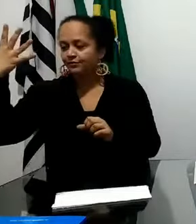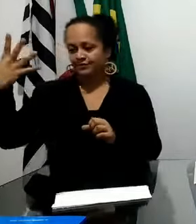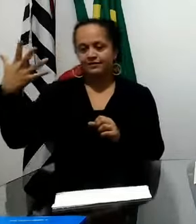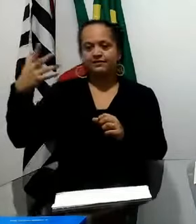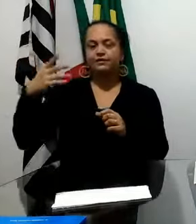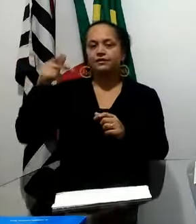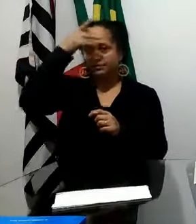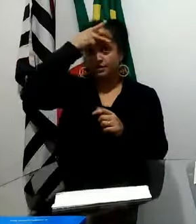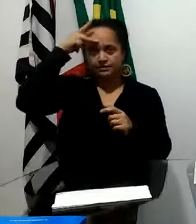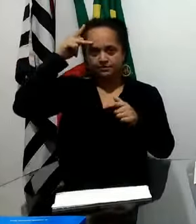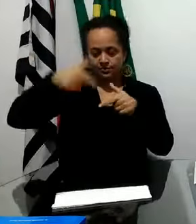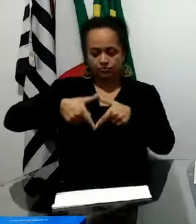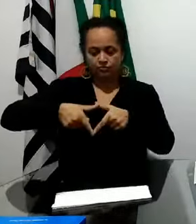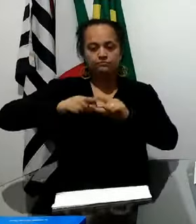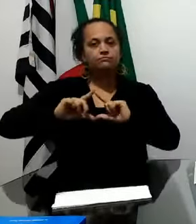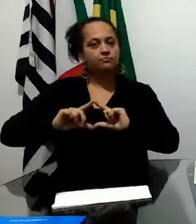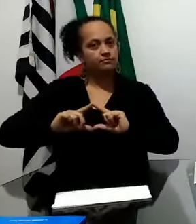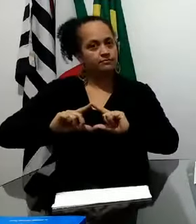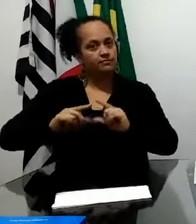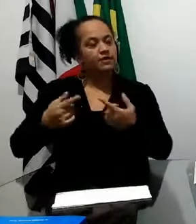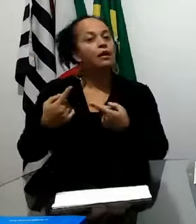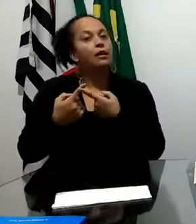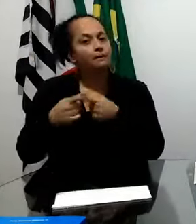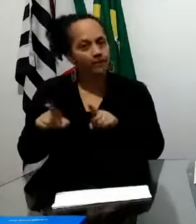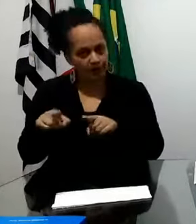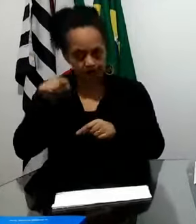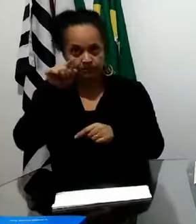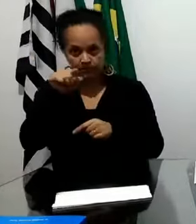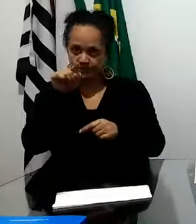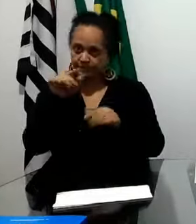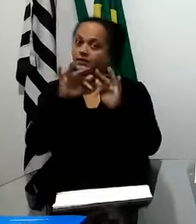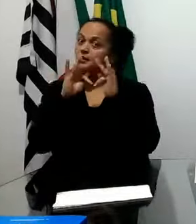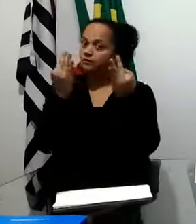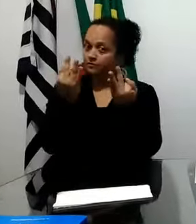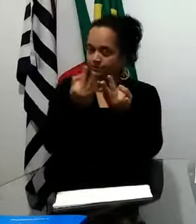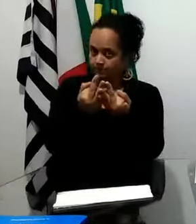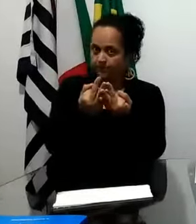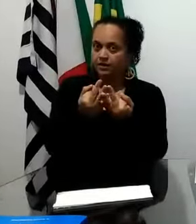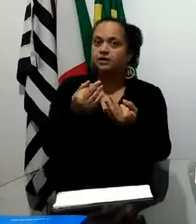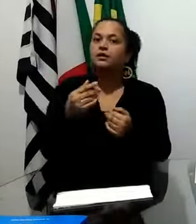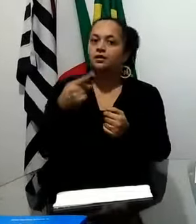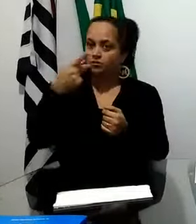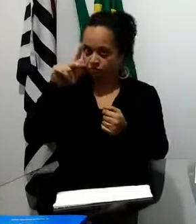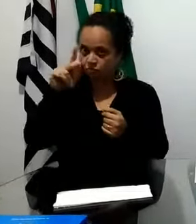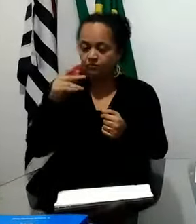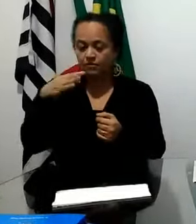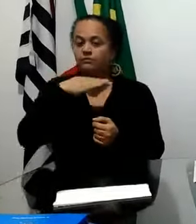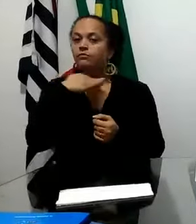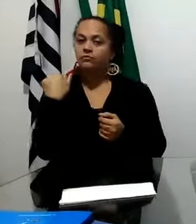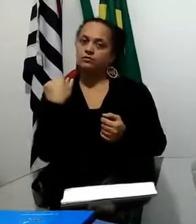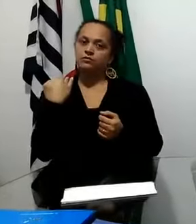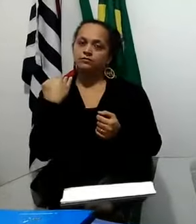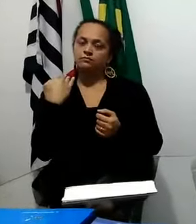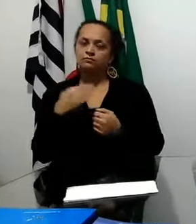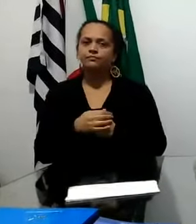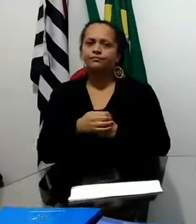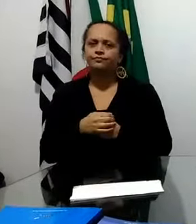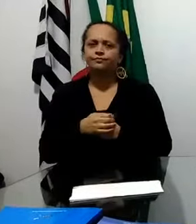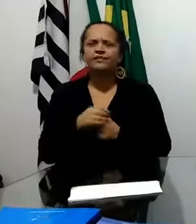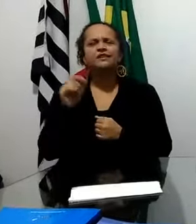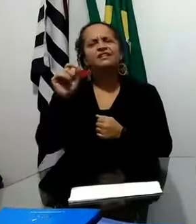mas você e a família de seu pai morrerão. Quem sabe não foi para um